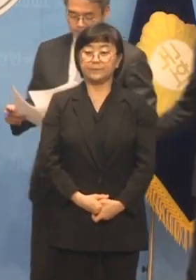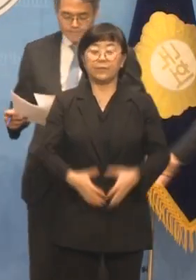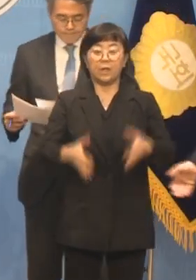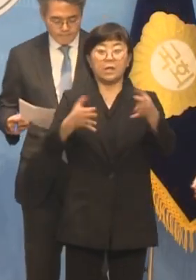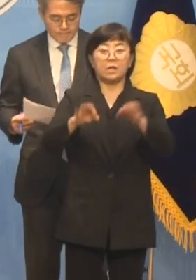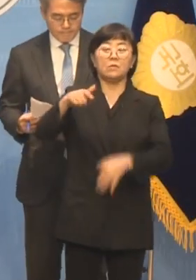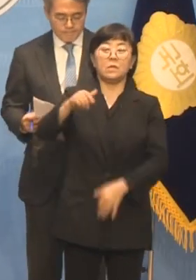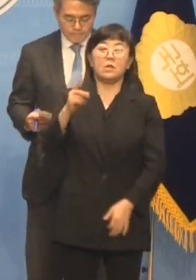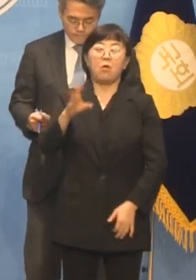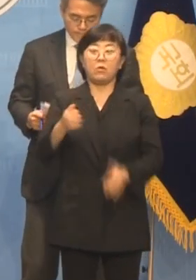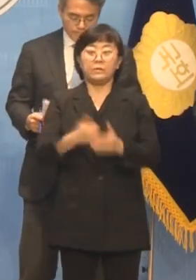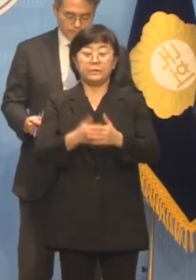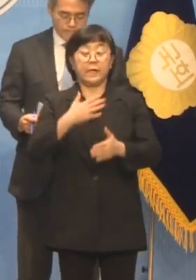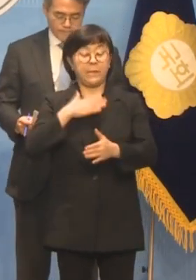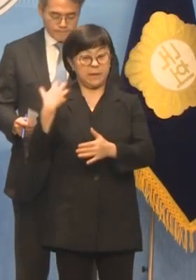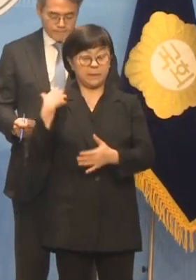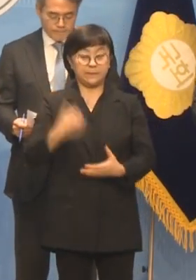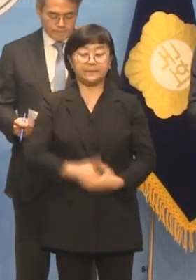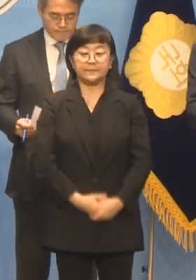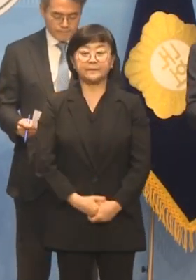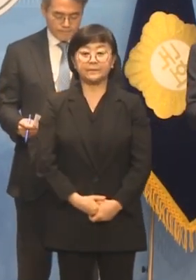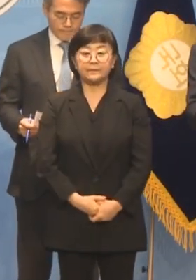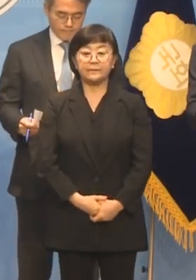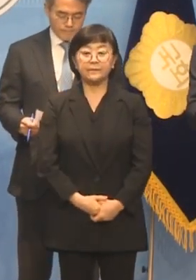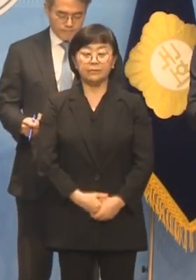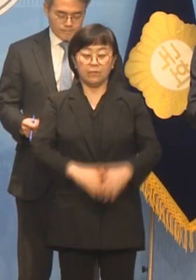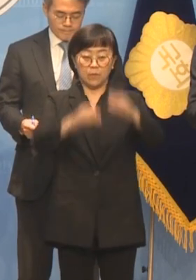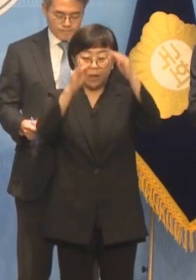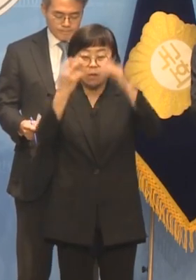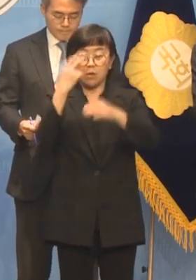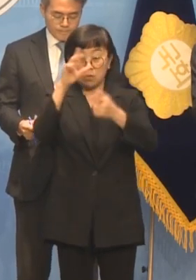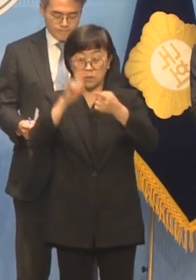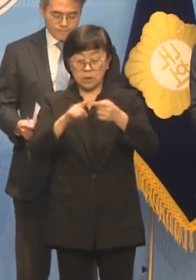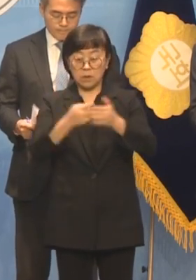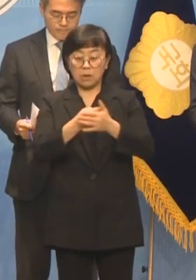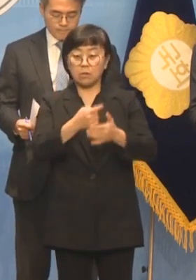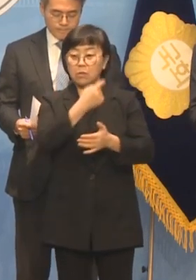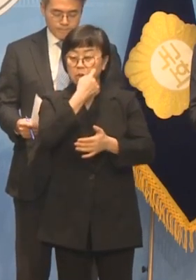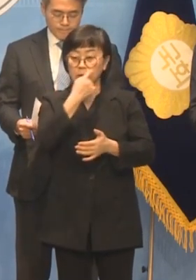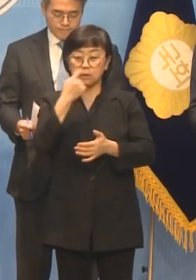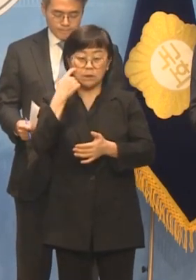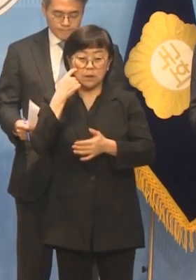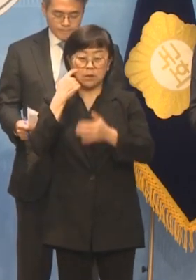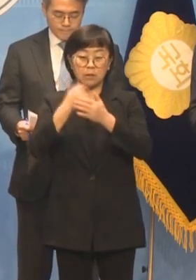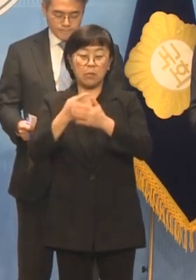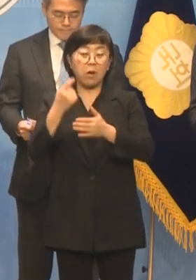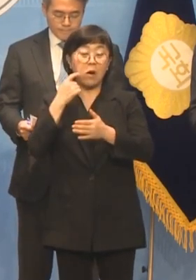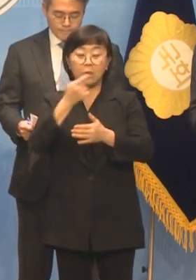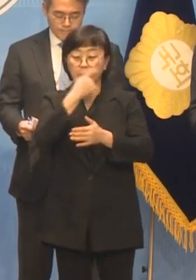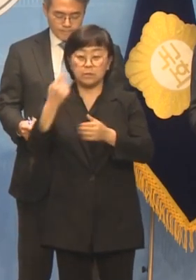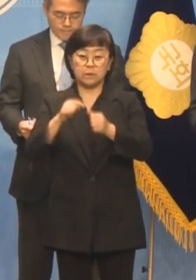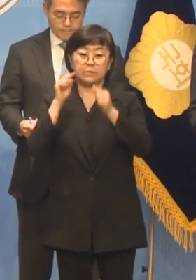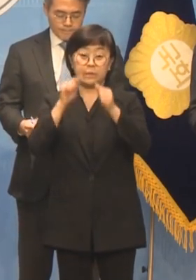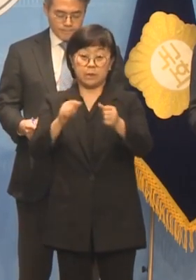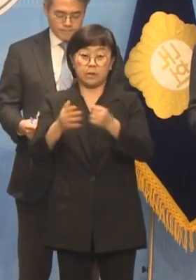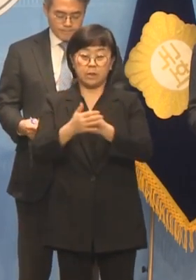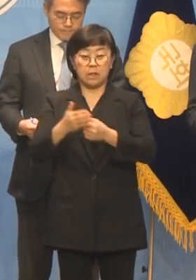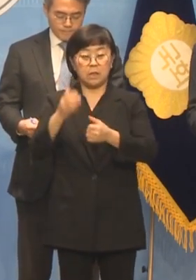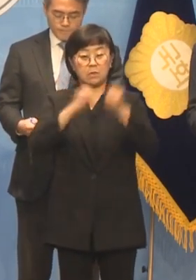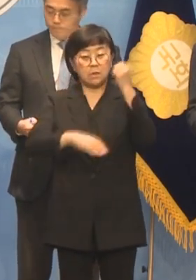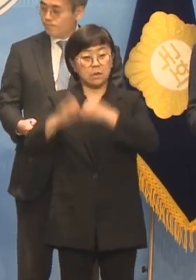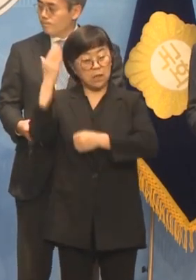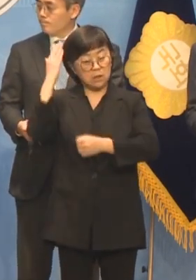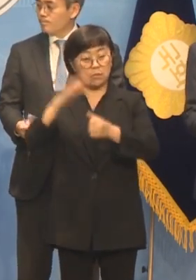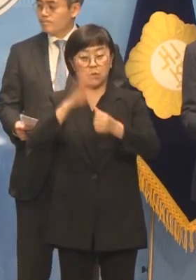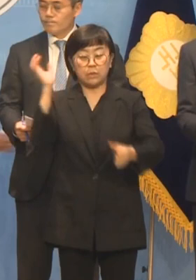김기영 변호사 계속하겠습니다. 이와 같은 검찰의 위증 조작은 상식을 벗어났다. 박모